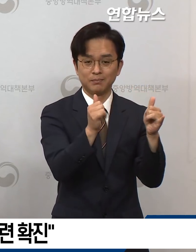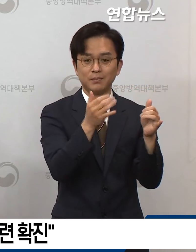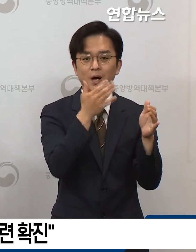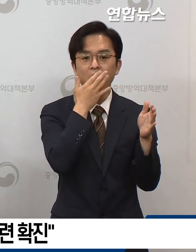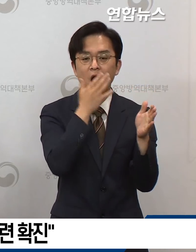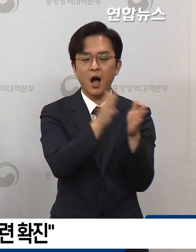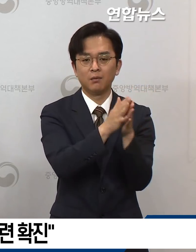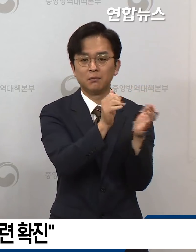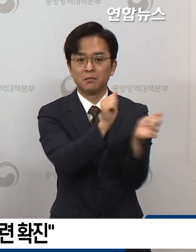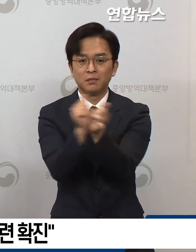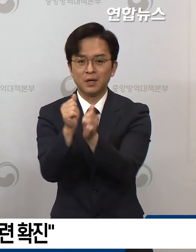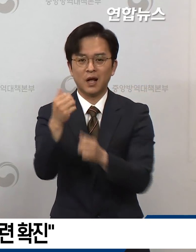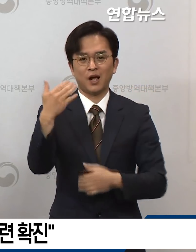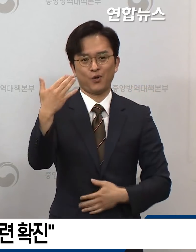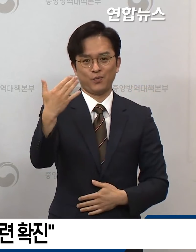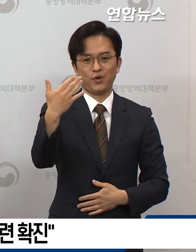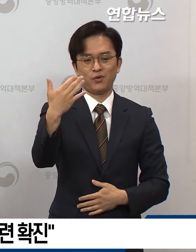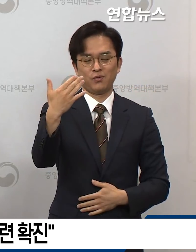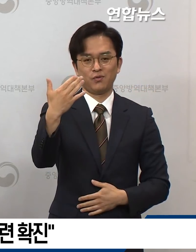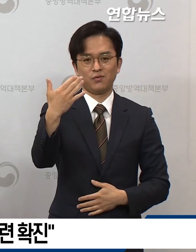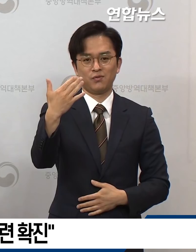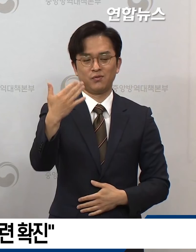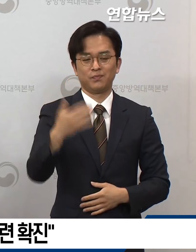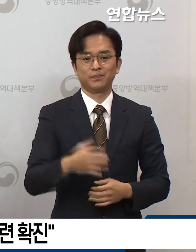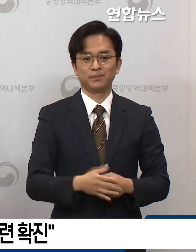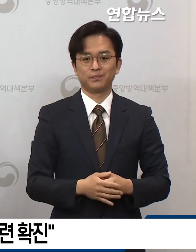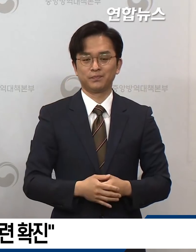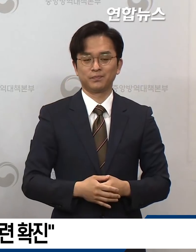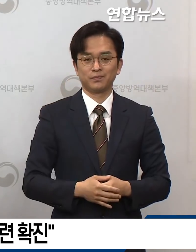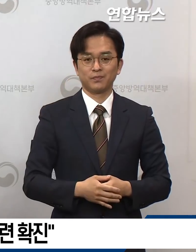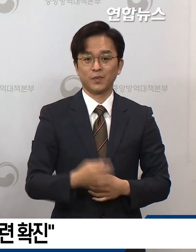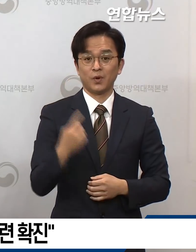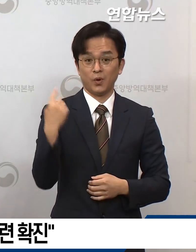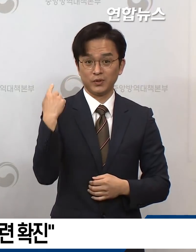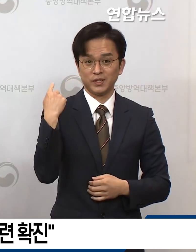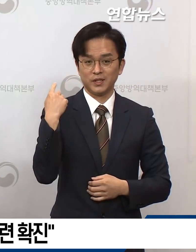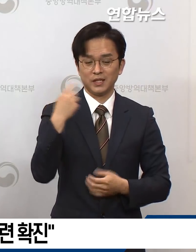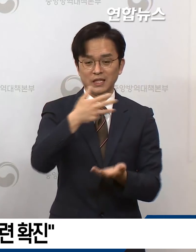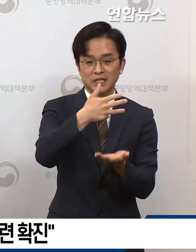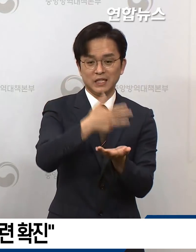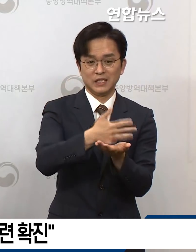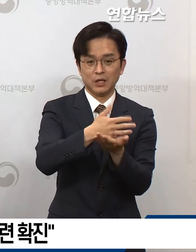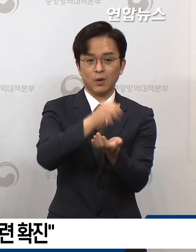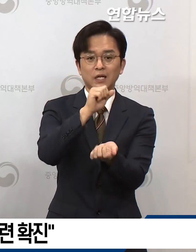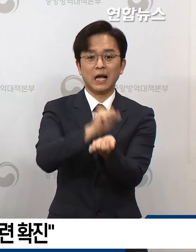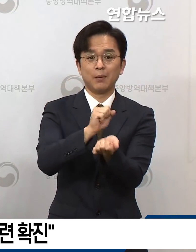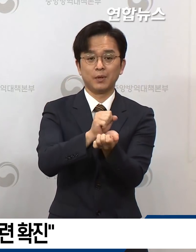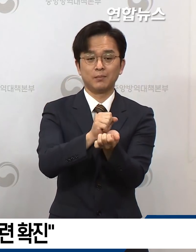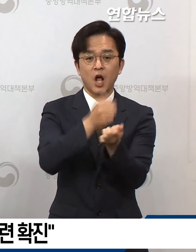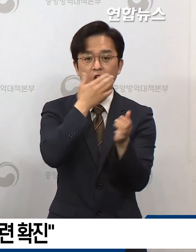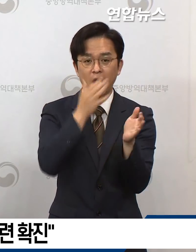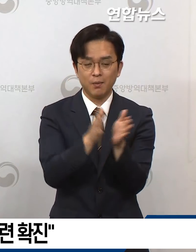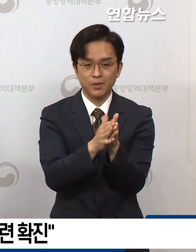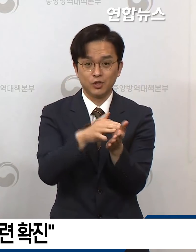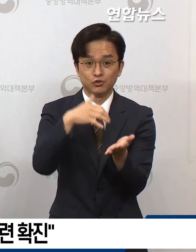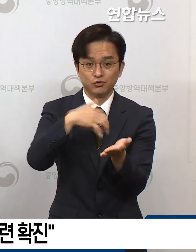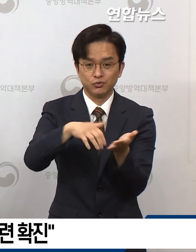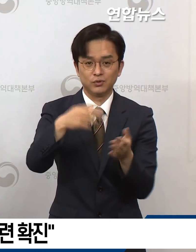감염 사례가 9명이 추가가 되어 어제 총 29명이 확진으로